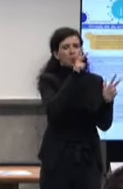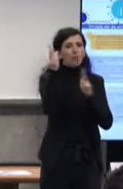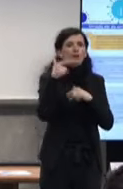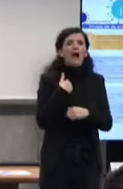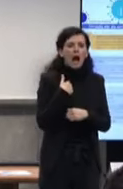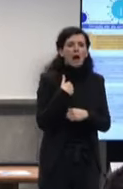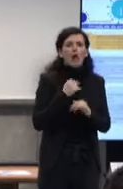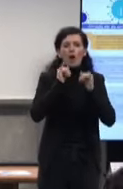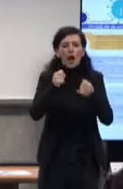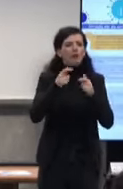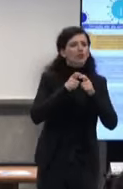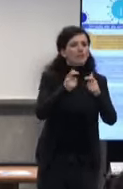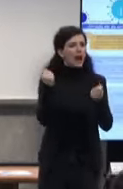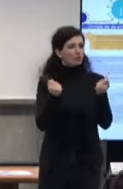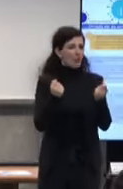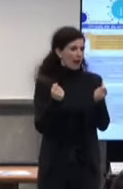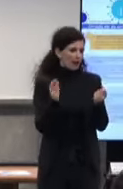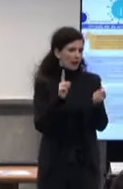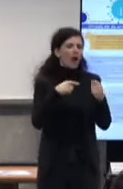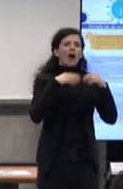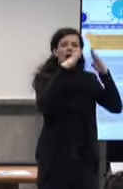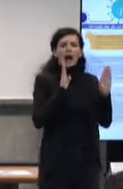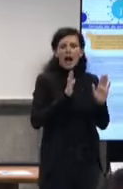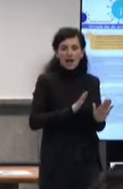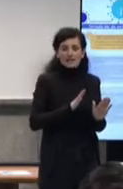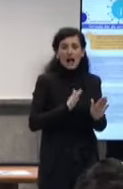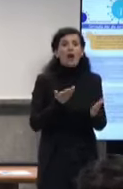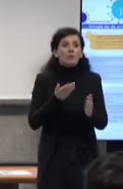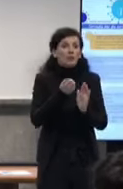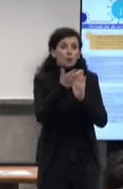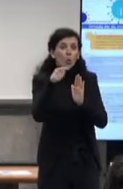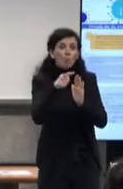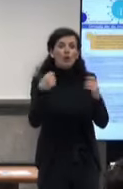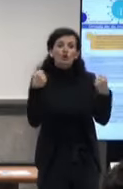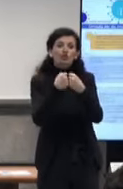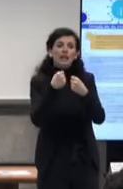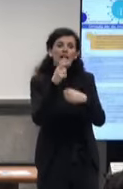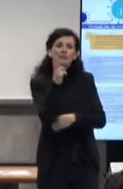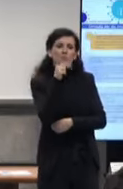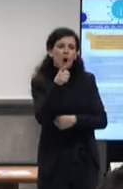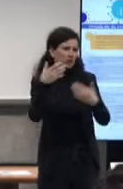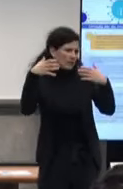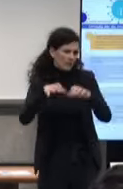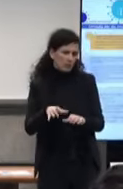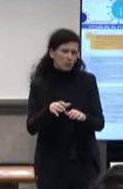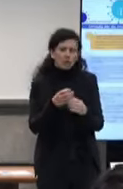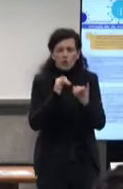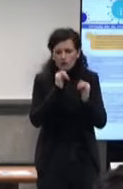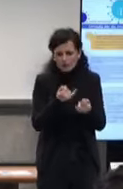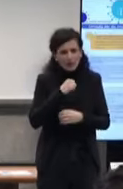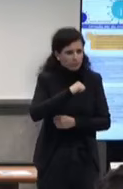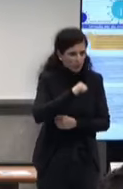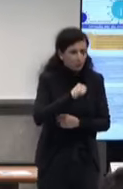non viaggiano non va in macchina non mette a rischio faccio solo un fenomeno che sicuramente andremo a censire quando questa storia sarà